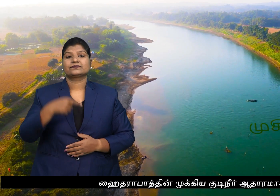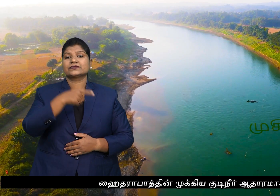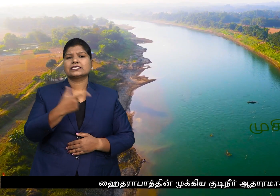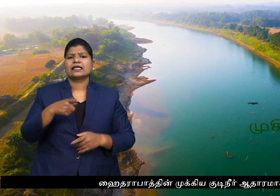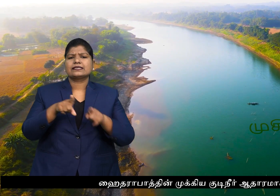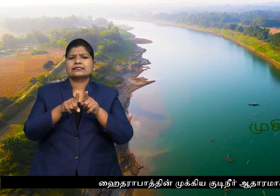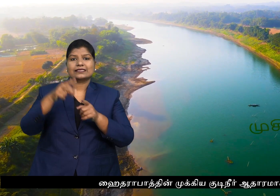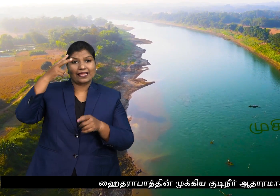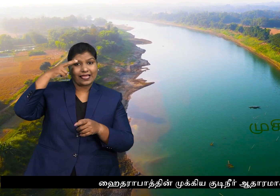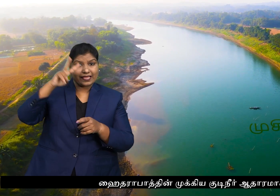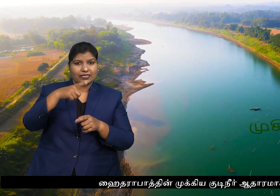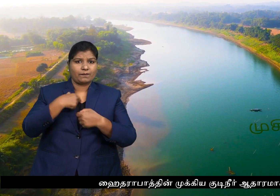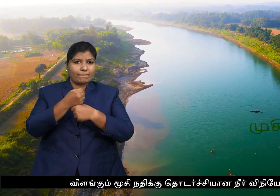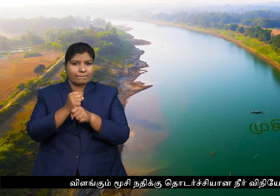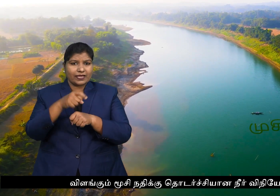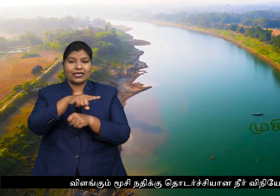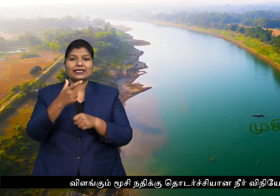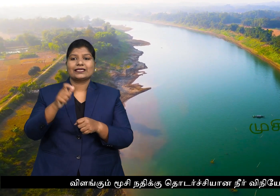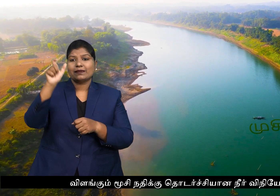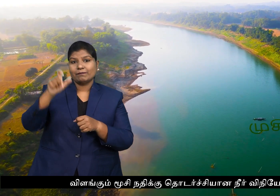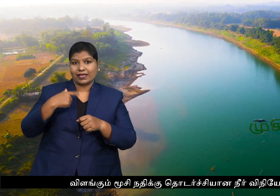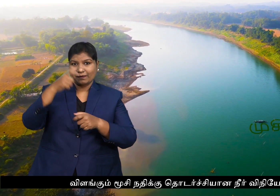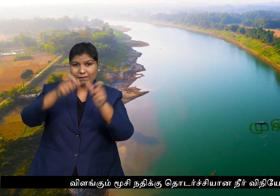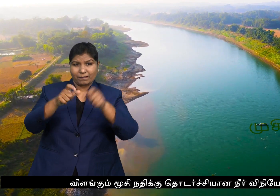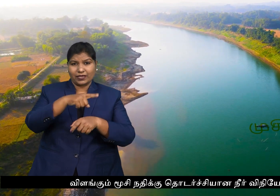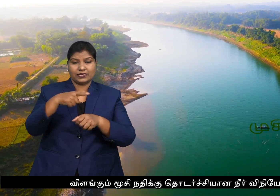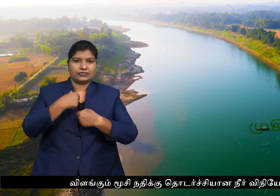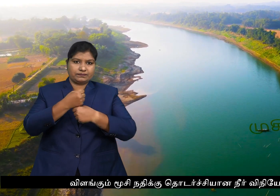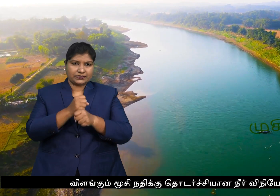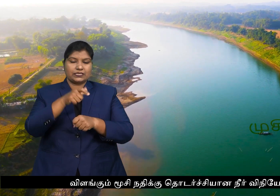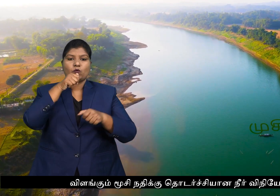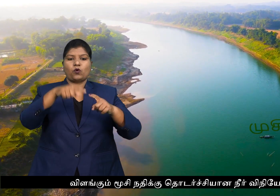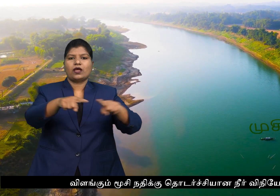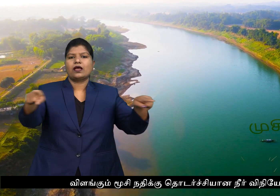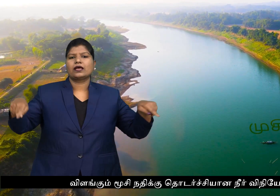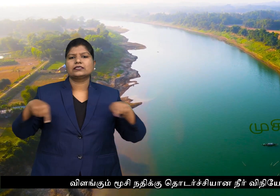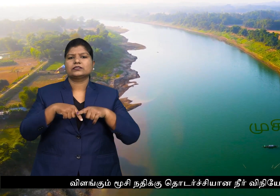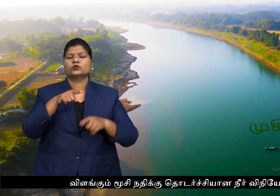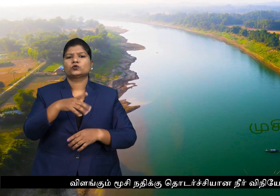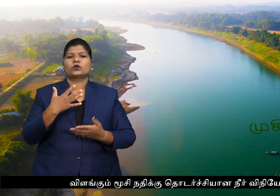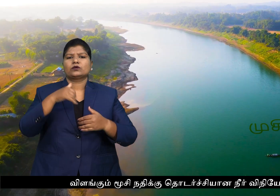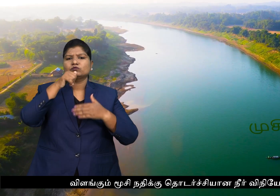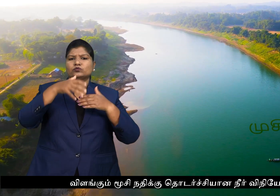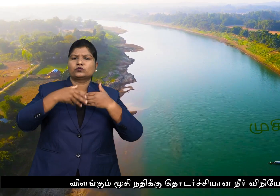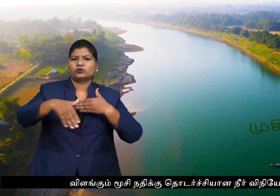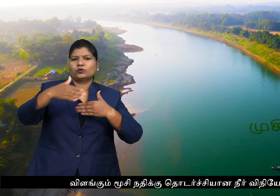ஹைதராபாத்தின் முக்கிய குடிநீர் ஆதாரமாக விளங்கும் மூசி நதிக்கு தொடர்ச்சியான நீர் விநியோகத்தை